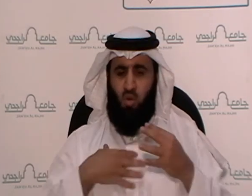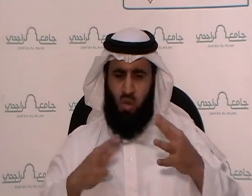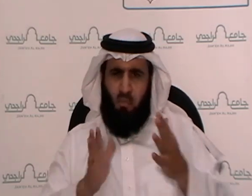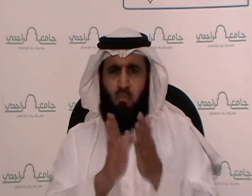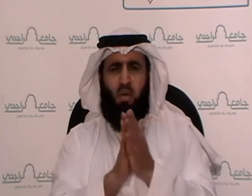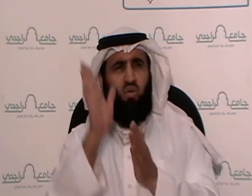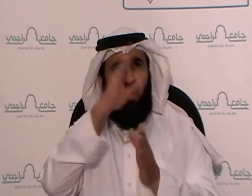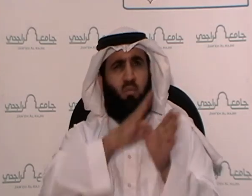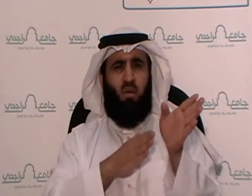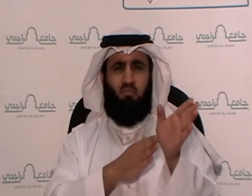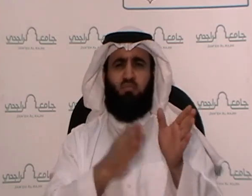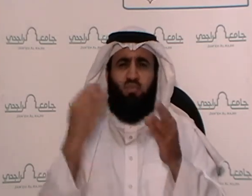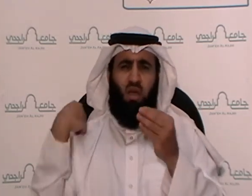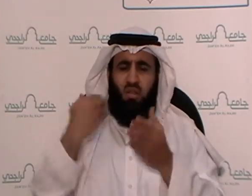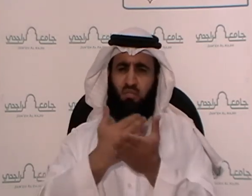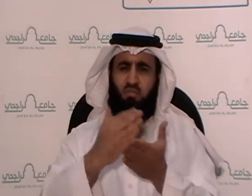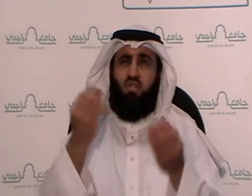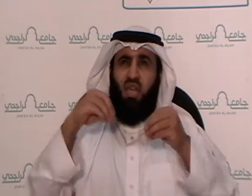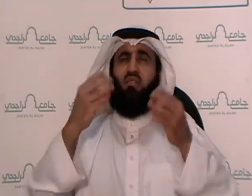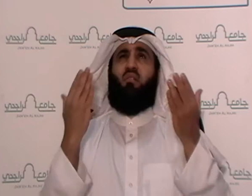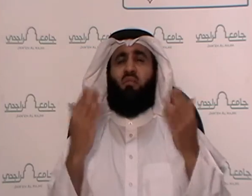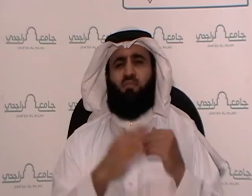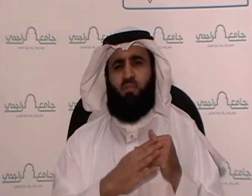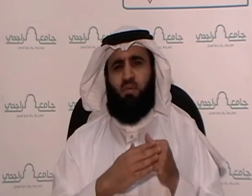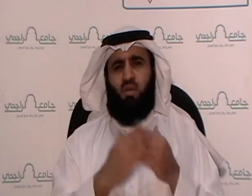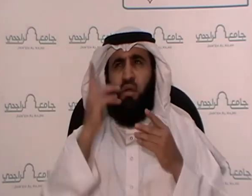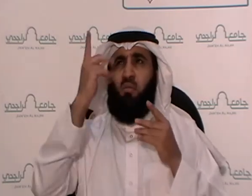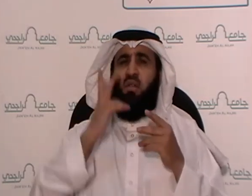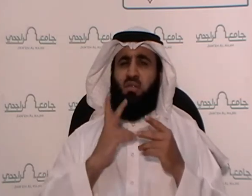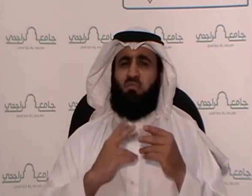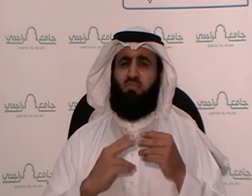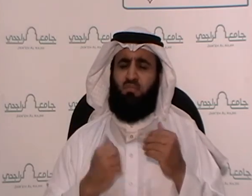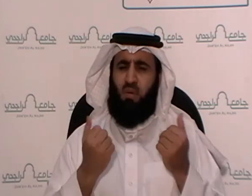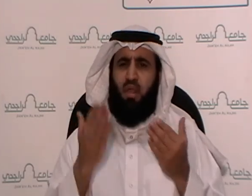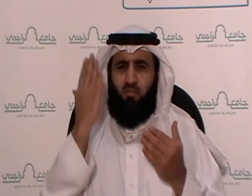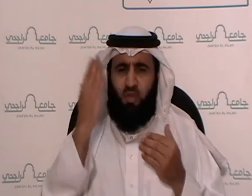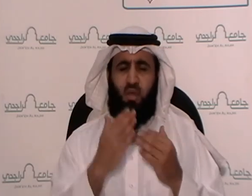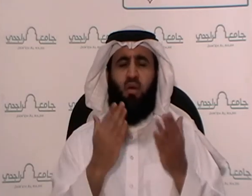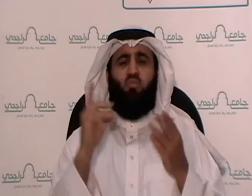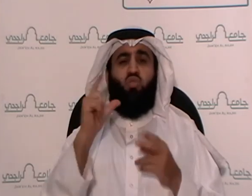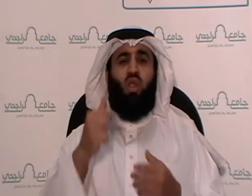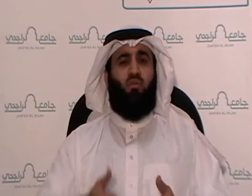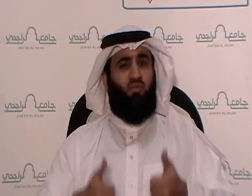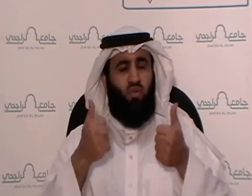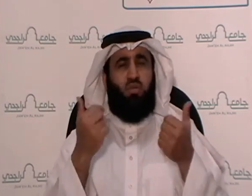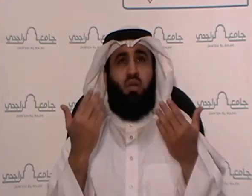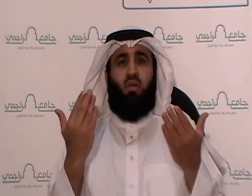بعفوك وكرمك يا أكرم الأكرمين ويا أجود الأجودين. اللهم أعز الإسلام وانصر المسلمين، اللهم